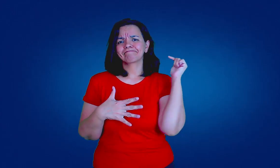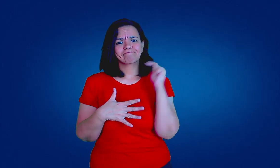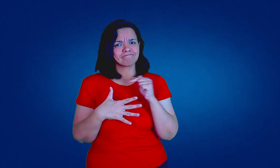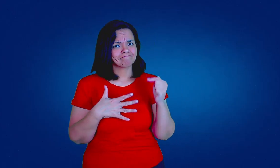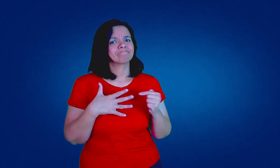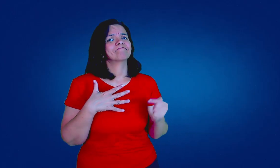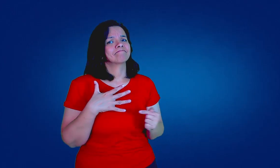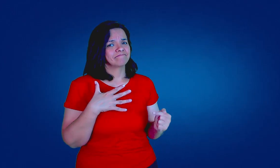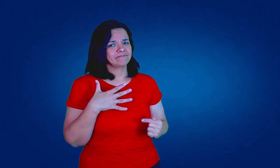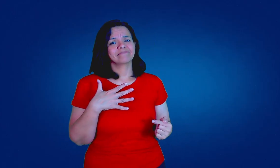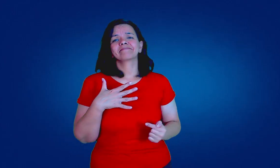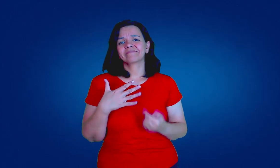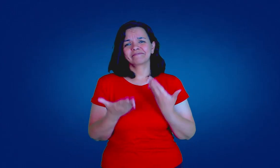Sião.